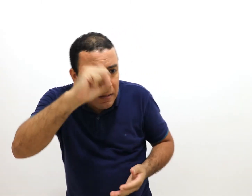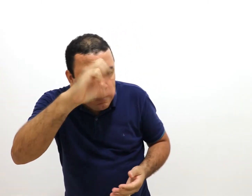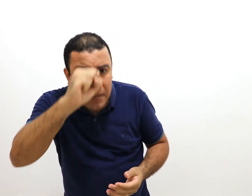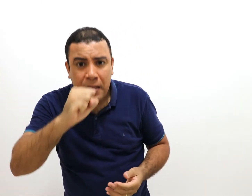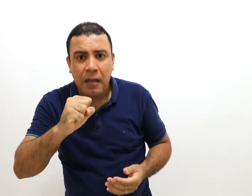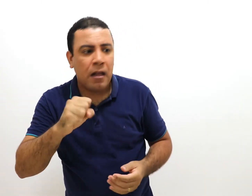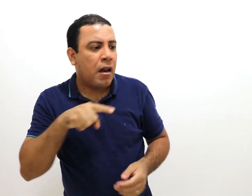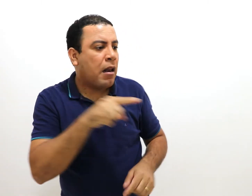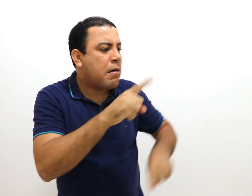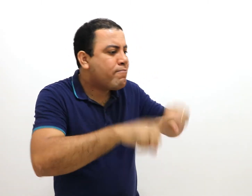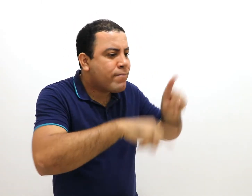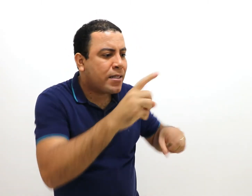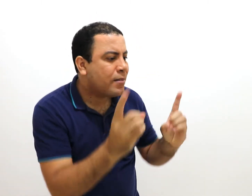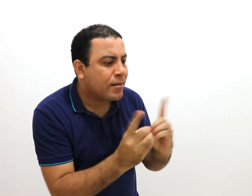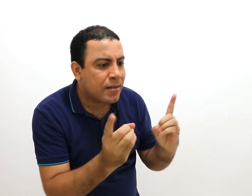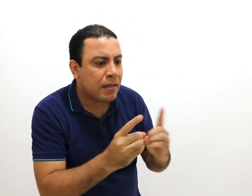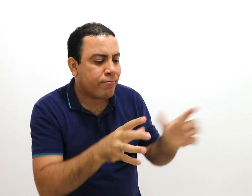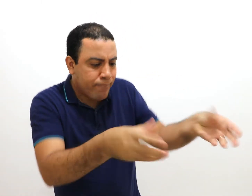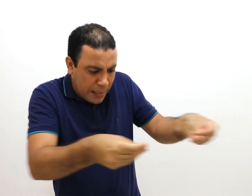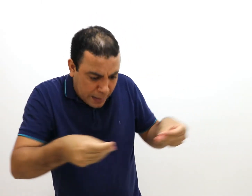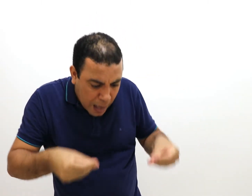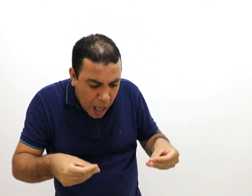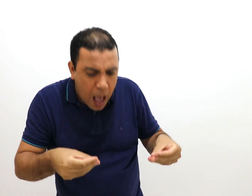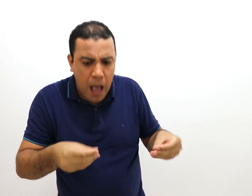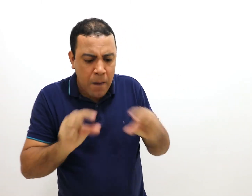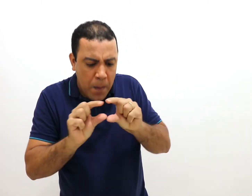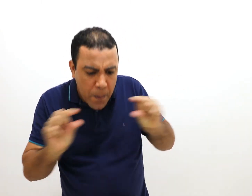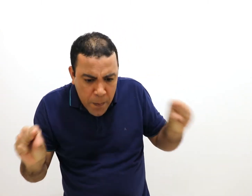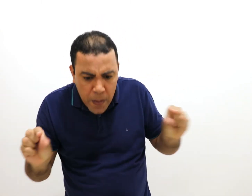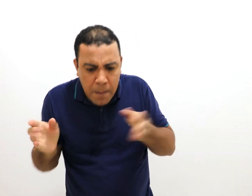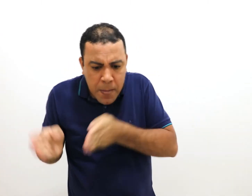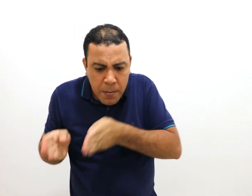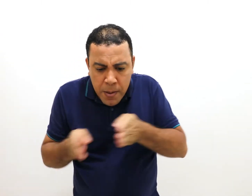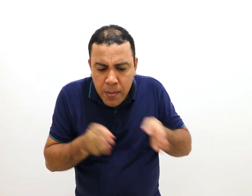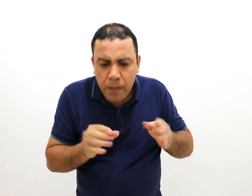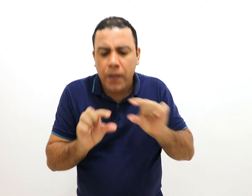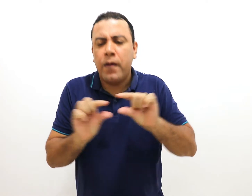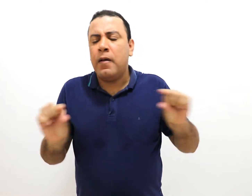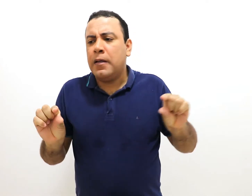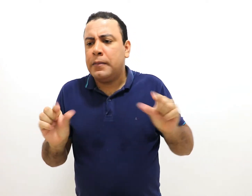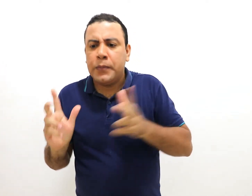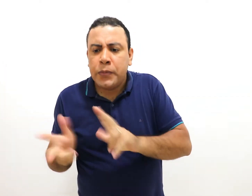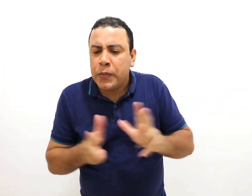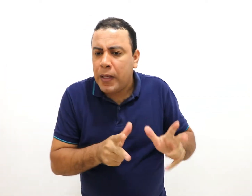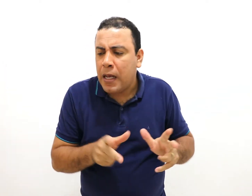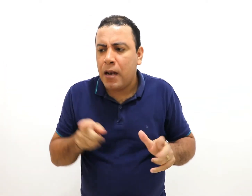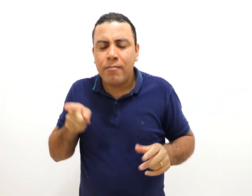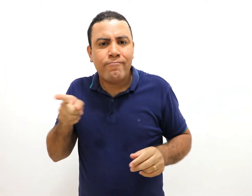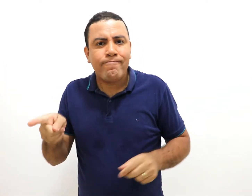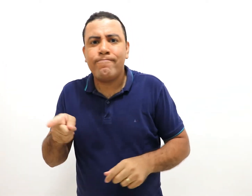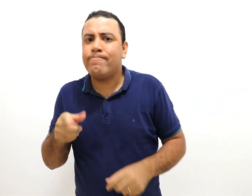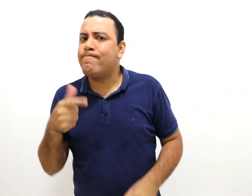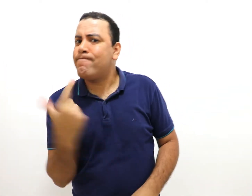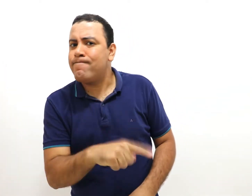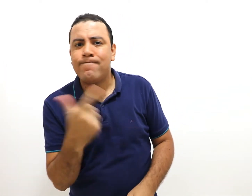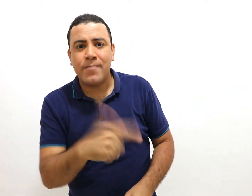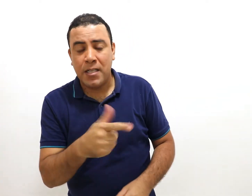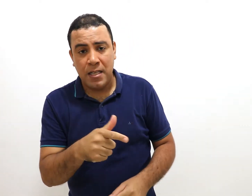para iniciantes como começar a se expressar seguindo essa composição oracional, muitas vezes chamada de